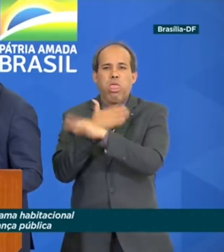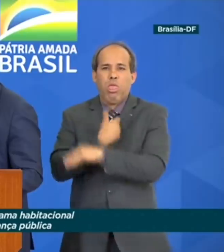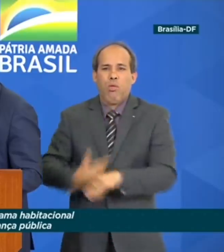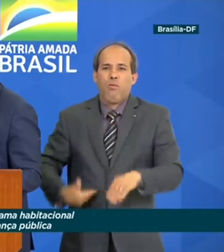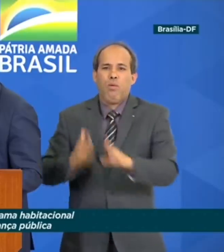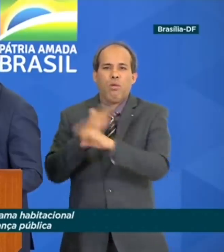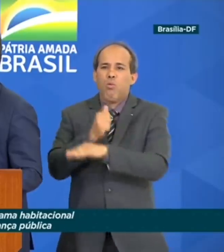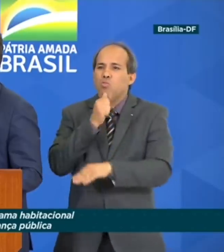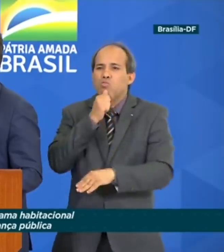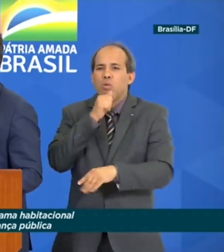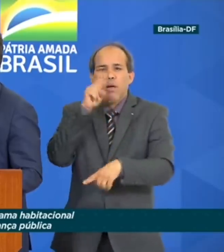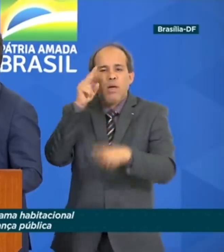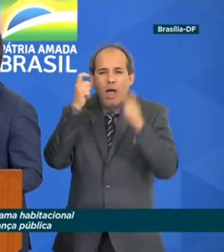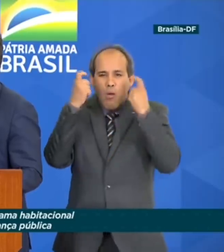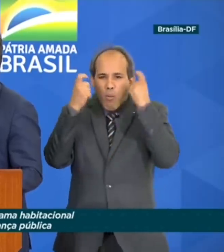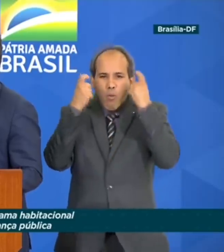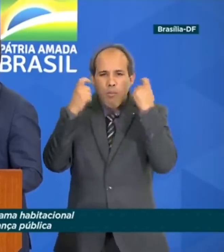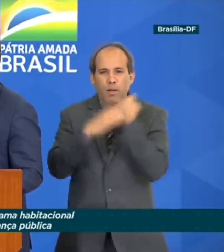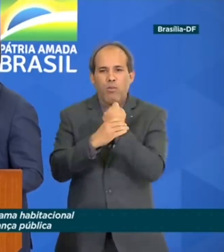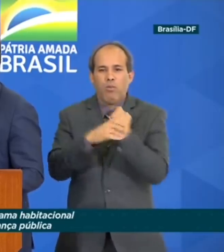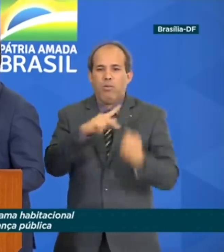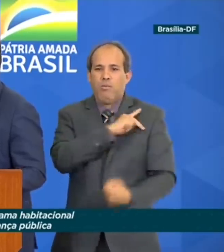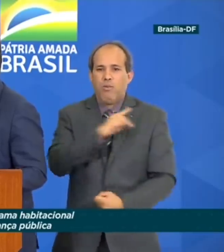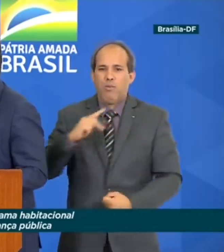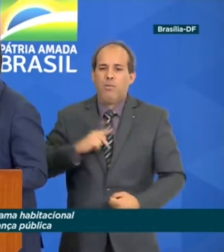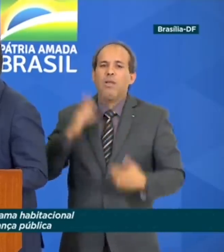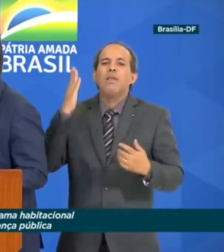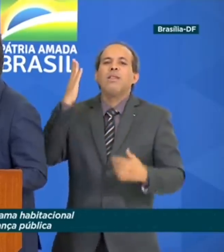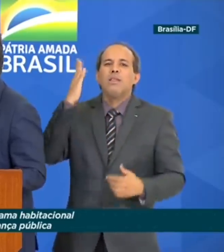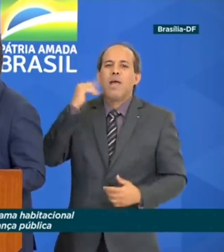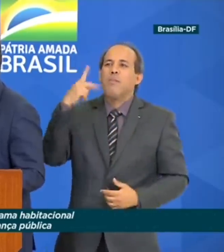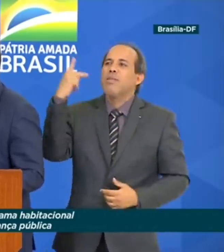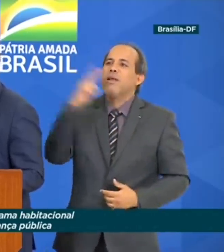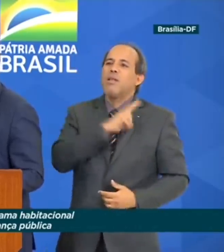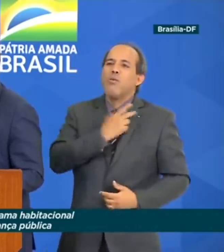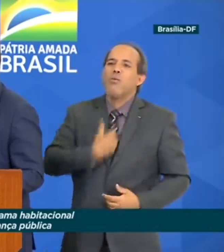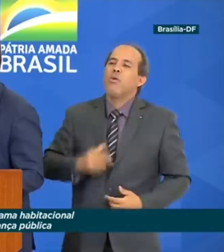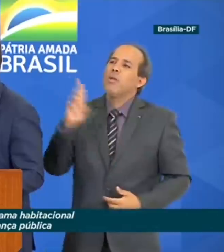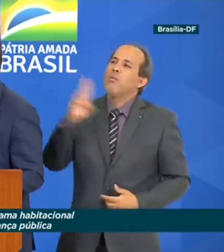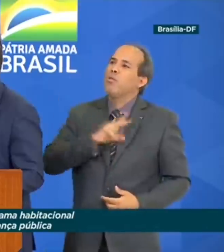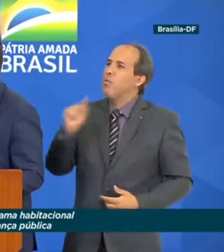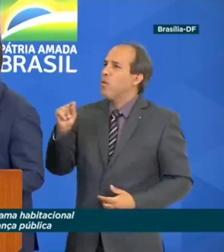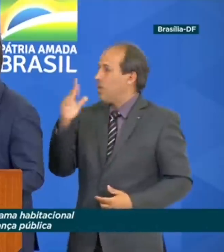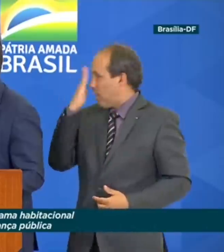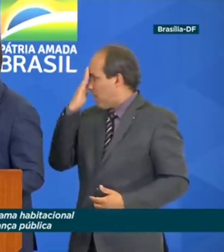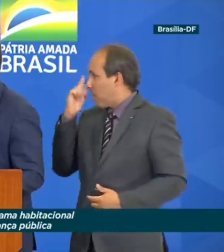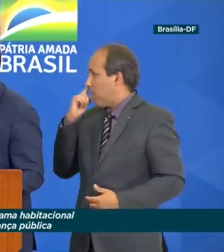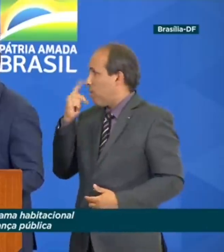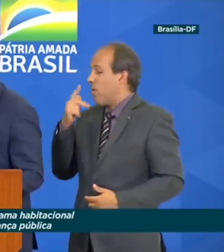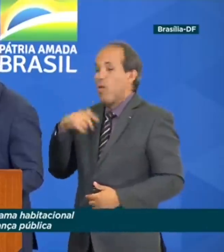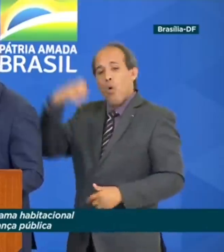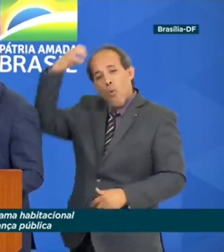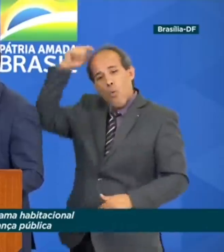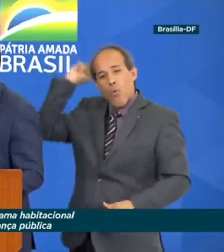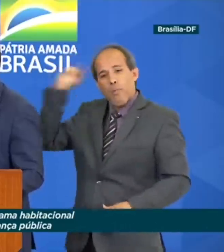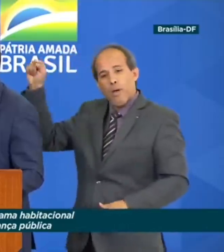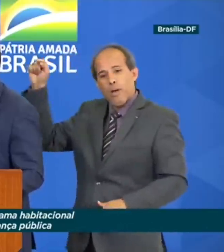perante a área de segurança pública. E sabe qual foi a resposta do governador, presidente? Diz que a culpa era sua,